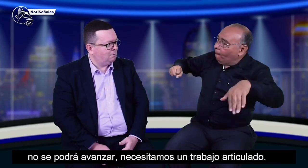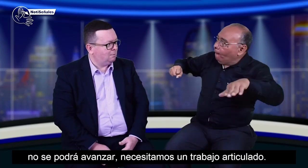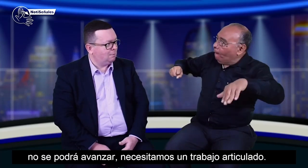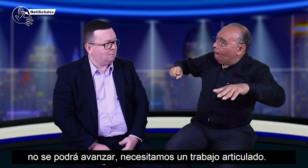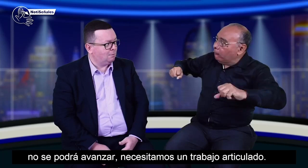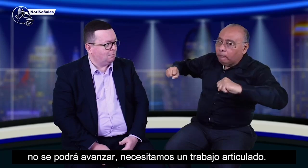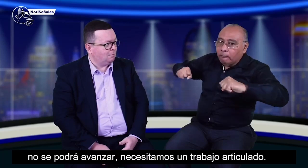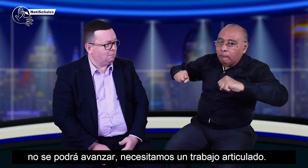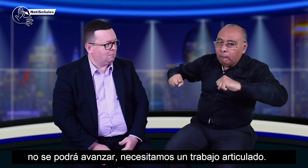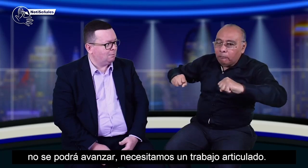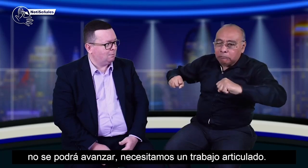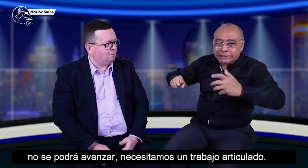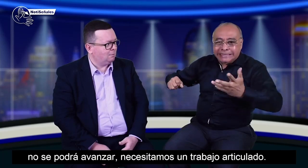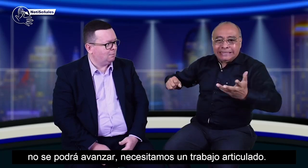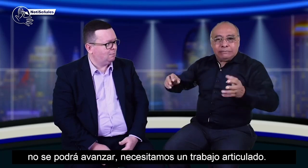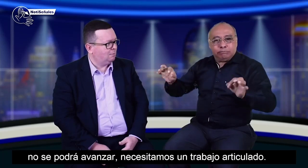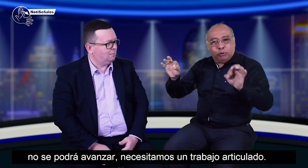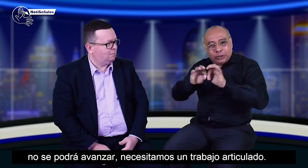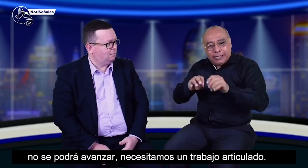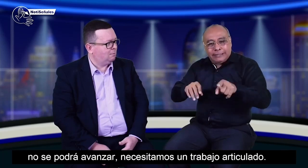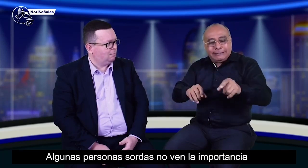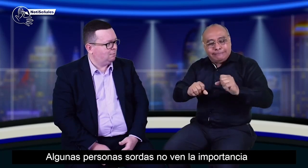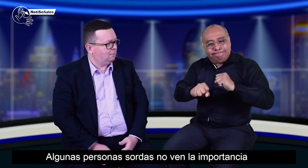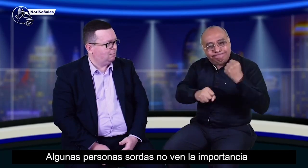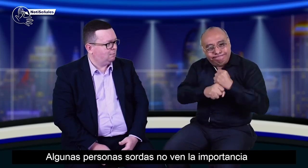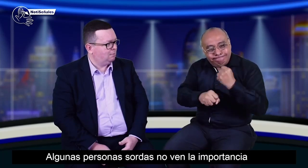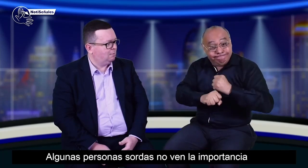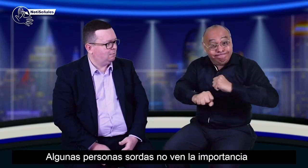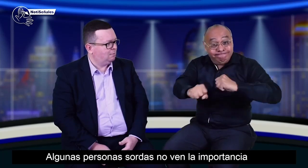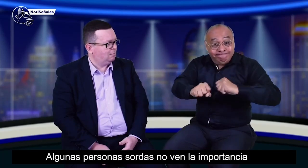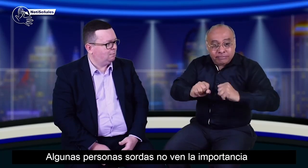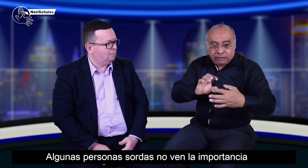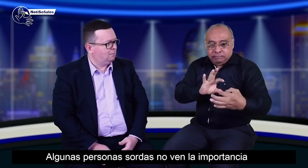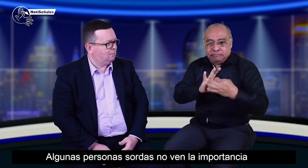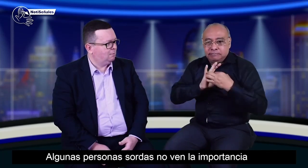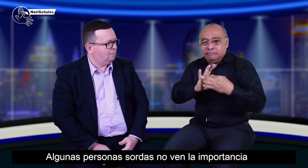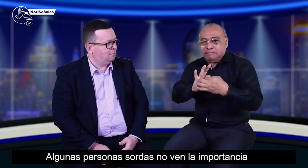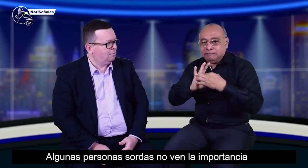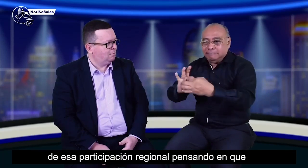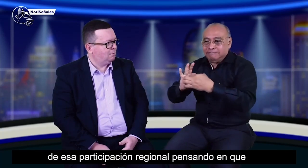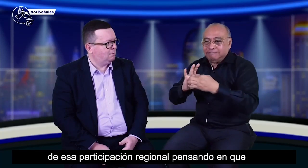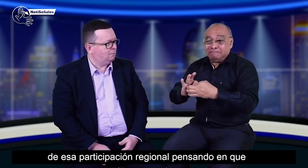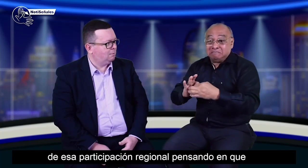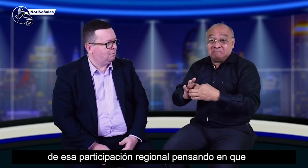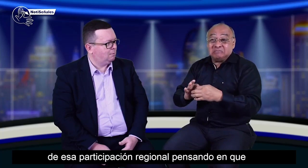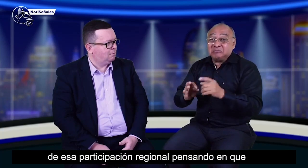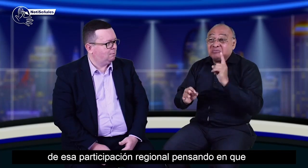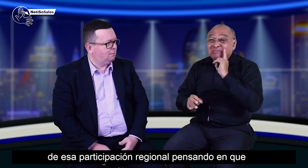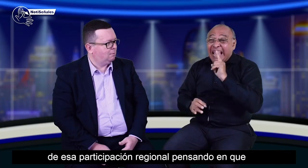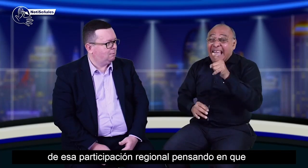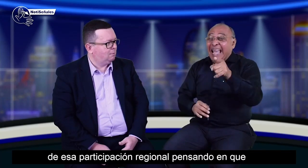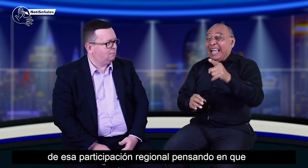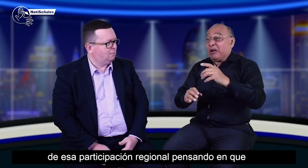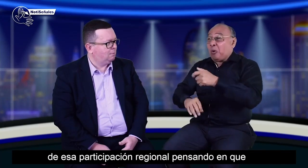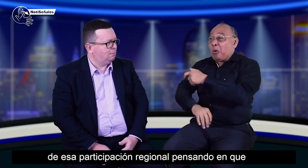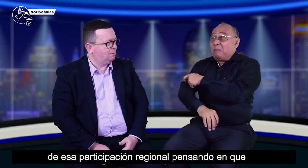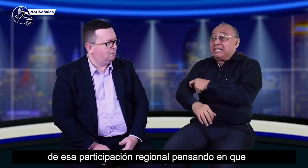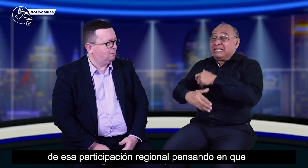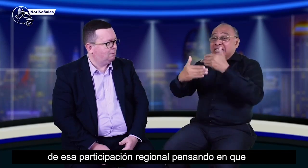Necesitamos un trabajo articulado. Algunas personas sordas no ven la importancia de esa participación regional pensando